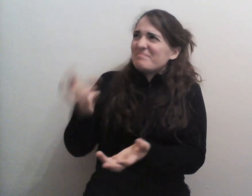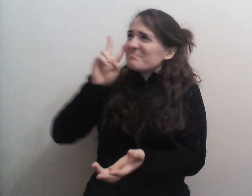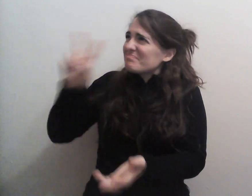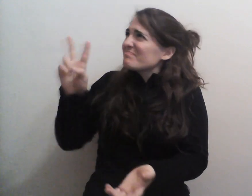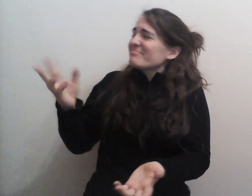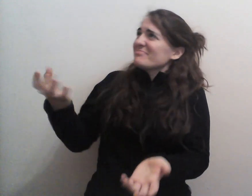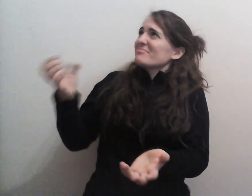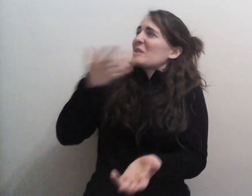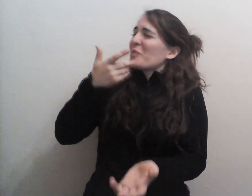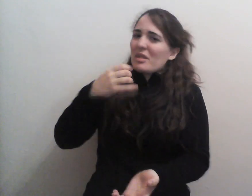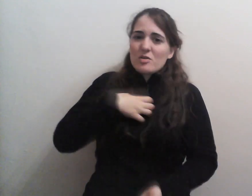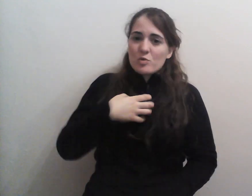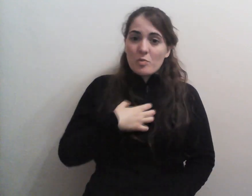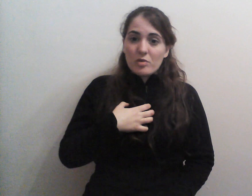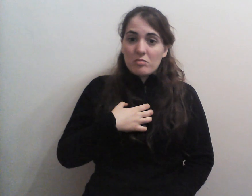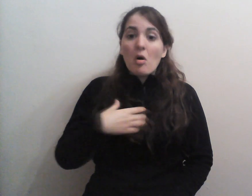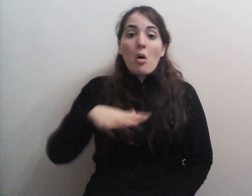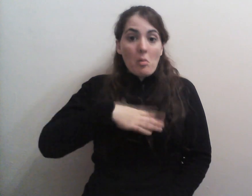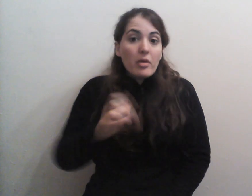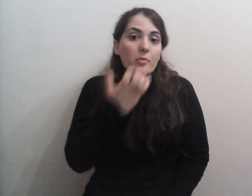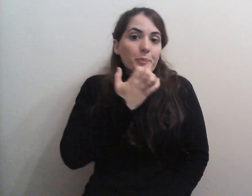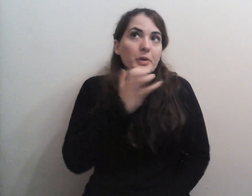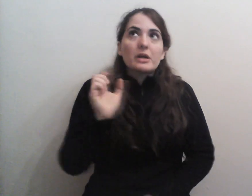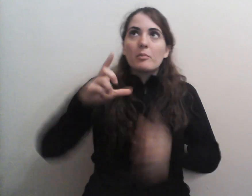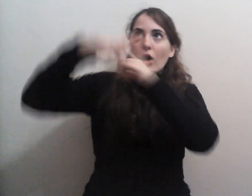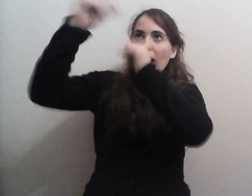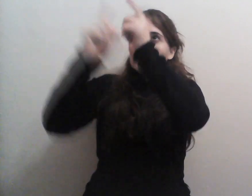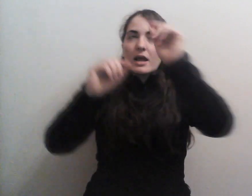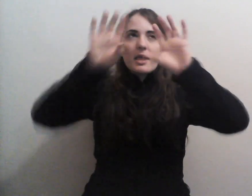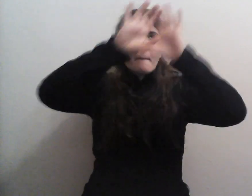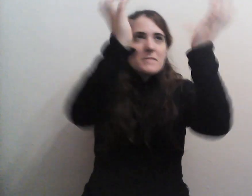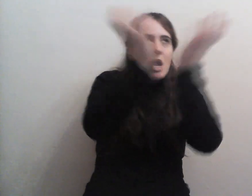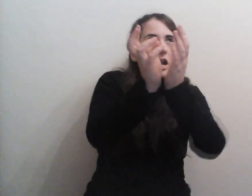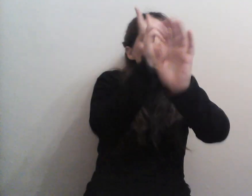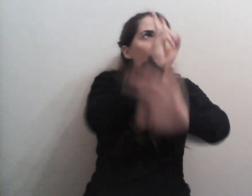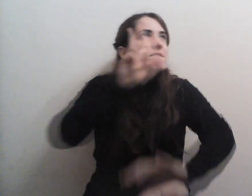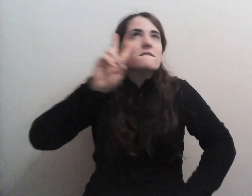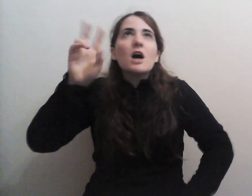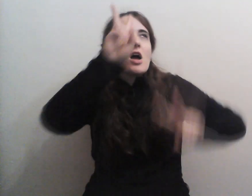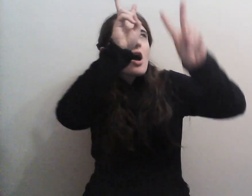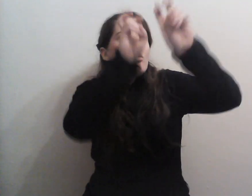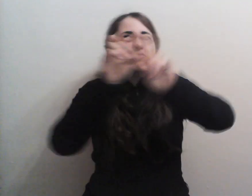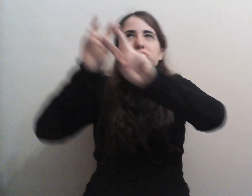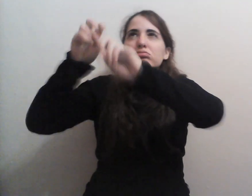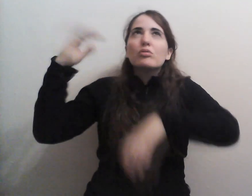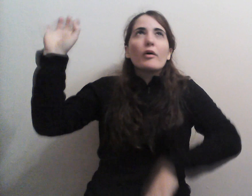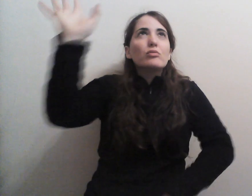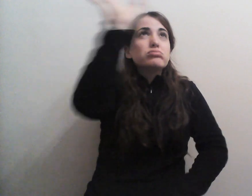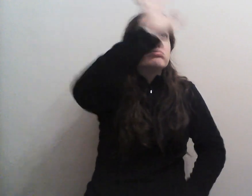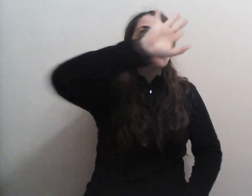mejor podemos estudiar el universo, el cosmos, ¿no? Y pensamos, pues, todo tiene que surgir a partir de algo. Por lo tanto,